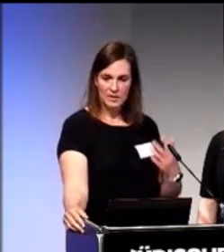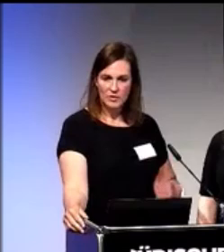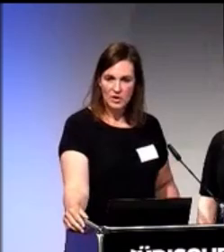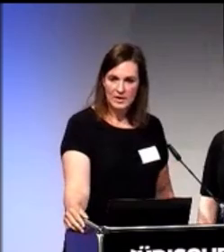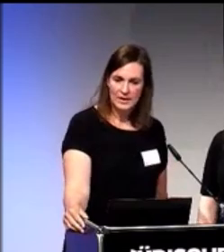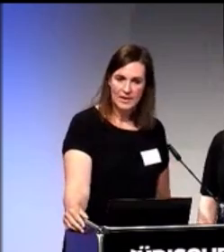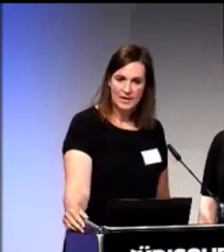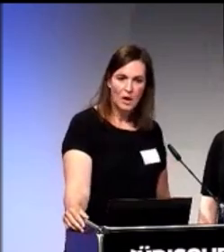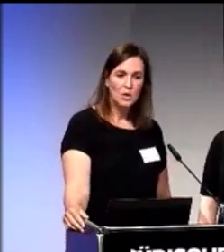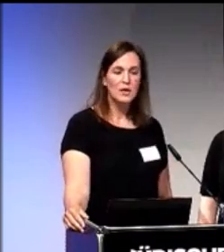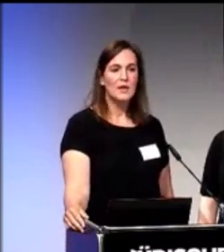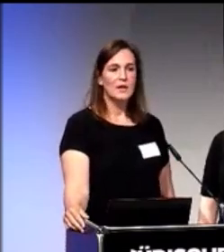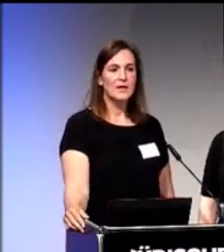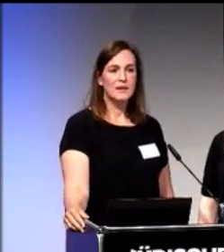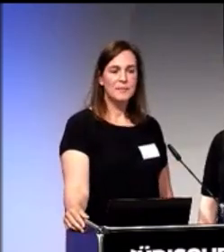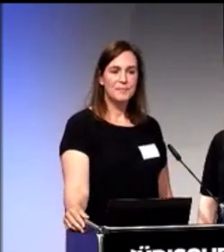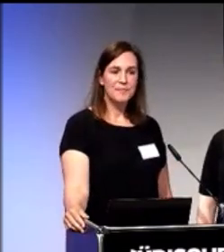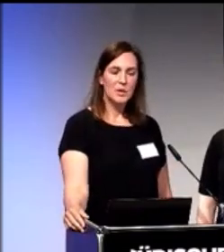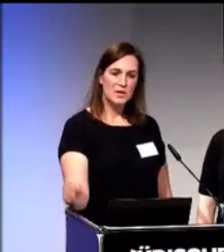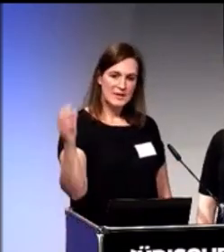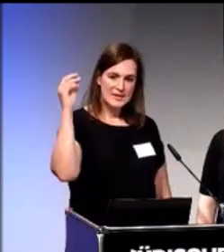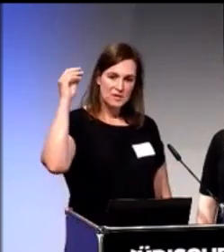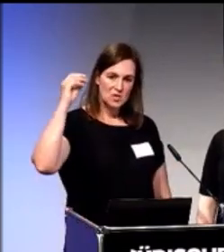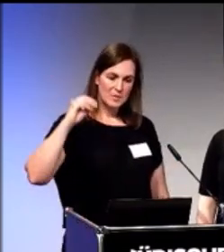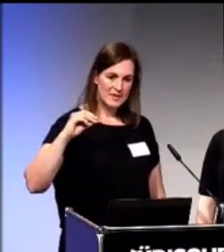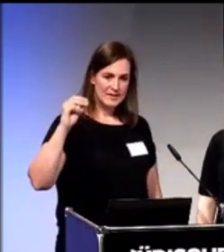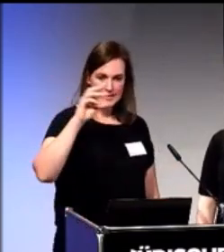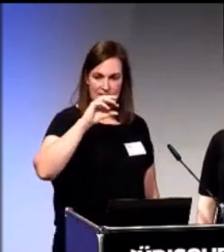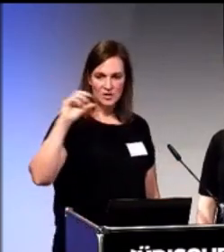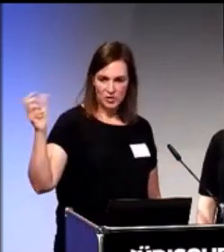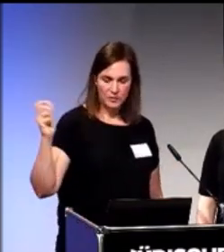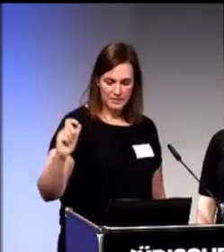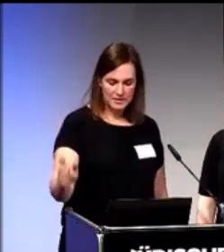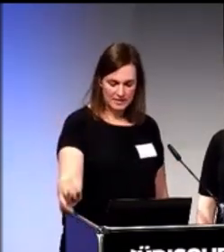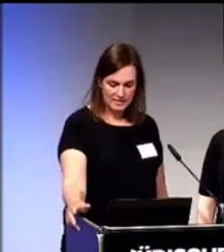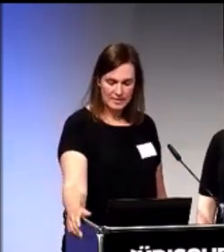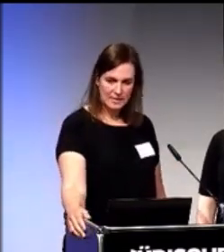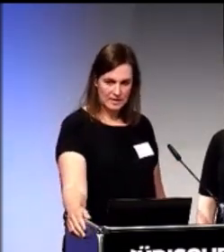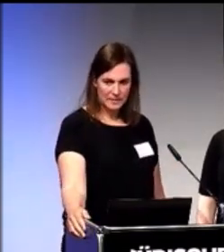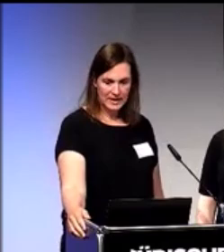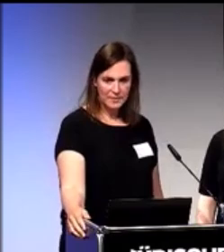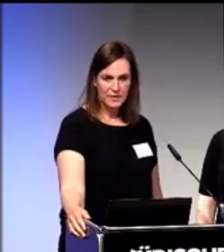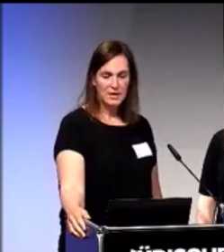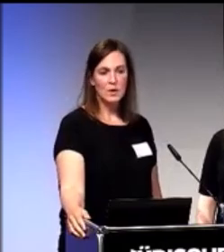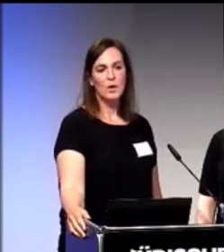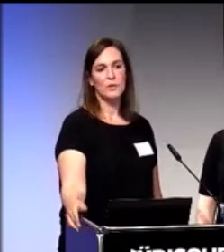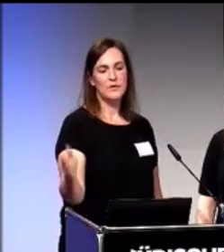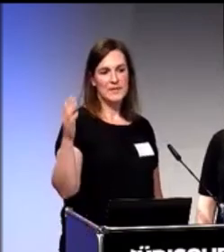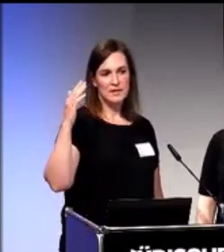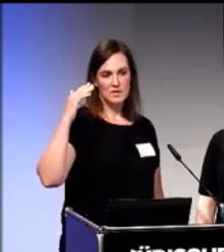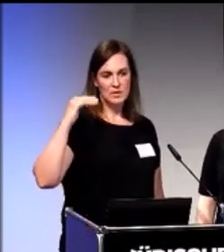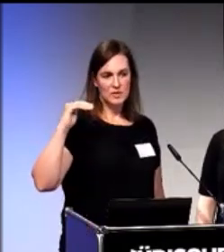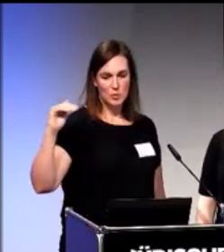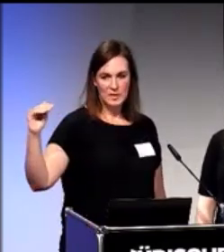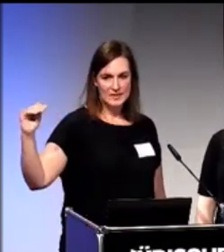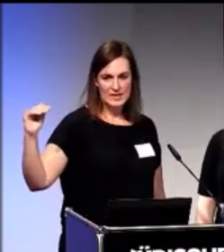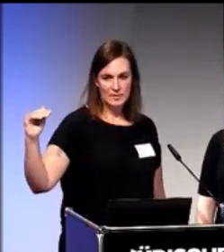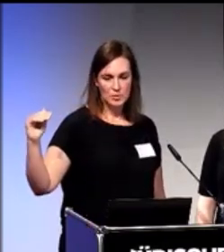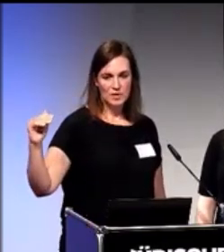so wie ich wahrscheinlich gerade auch. Und das zu übersetzen in ein Schriftbild ist nicht immer einfach. Und wenn man so etwas publizieren